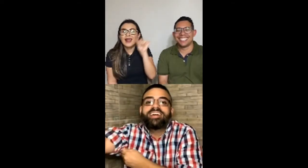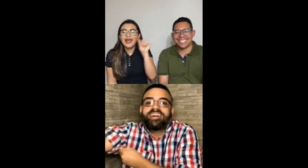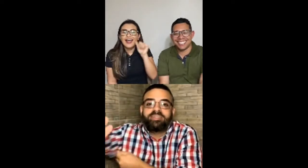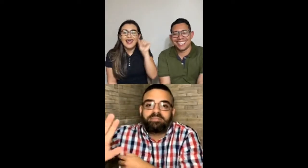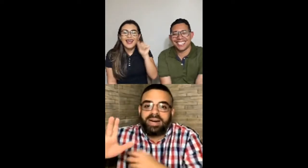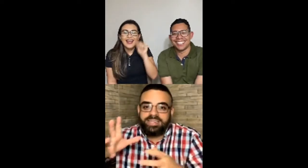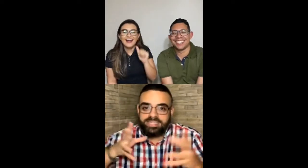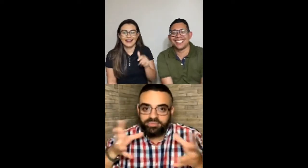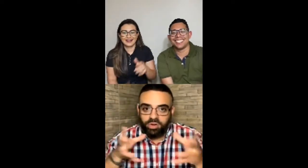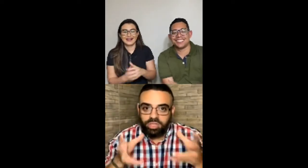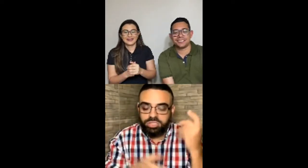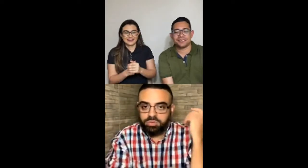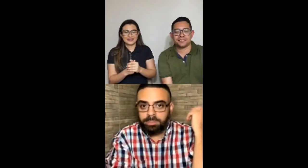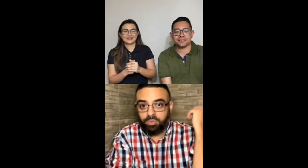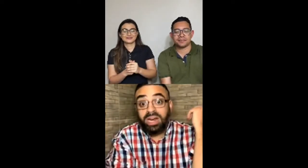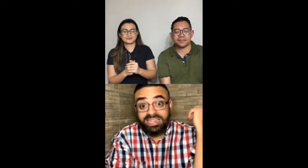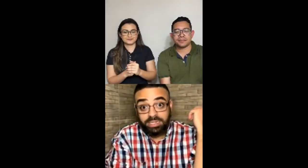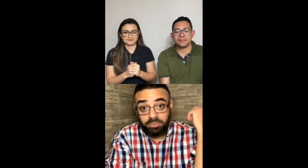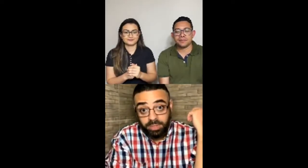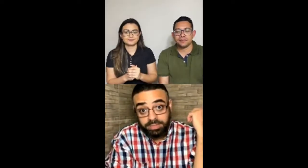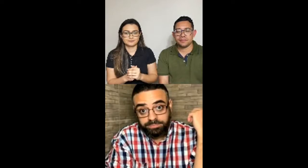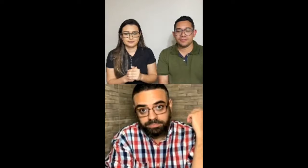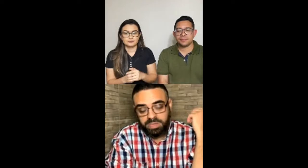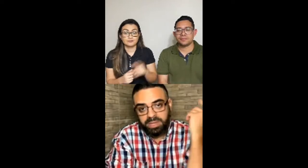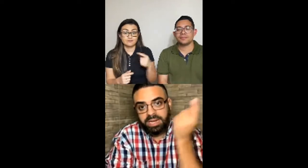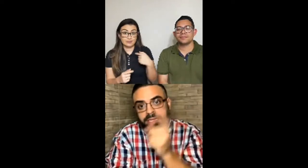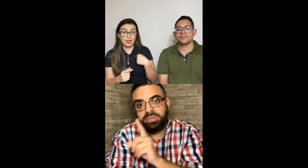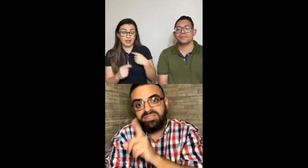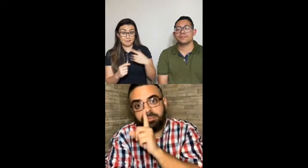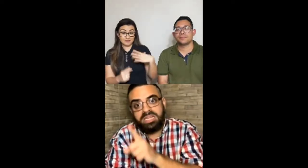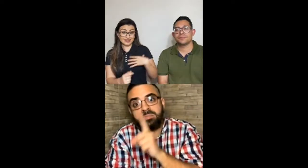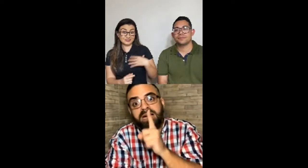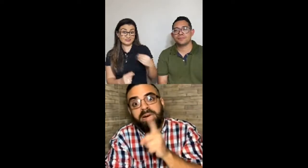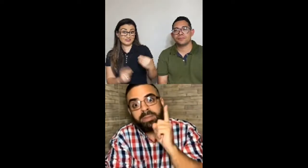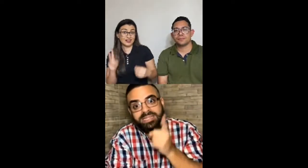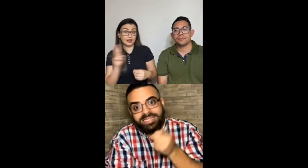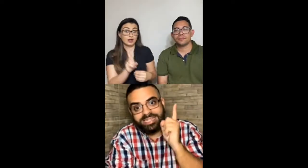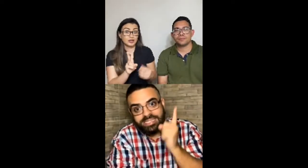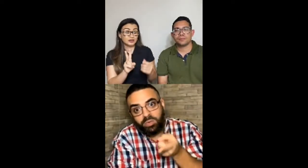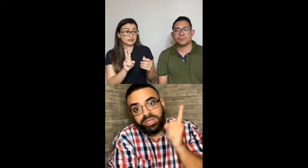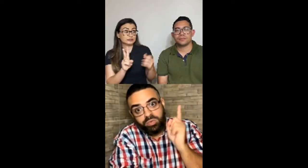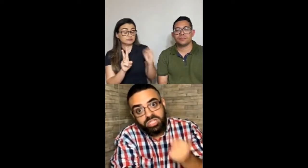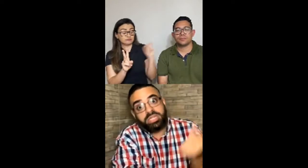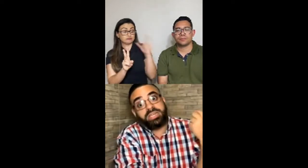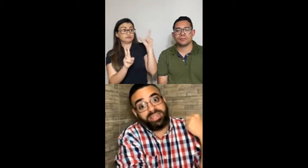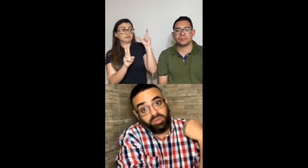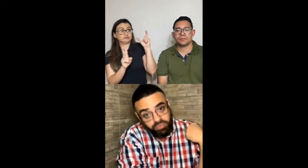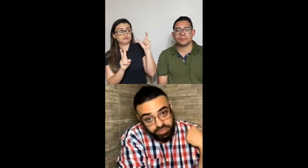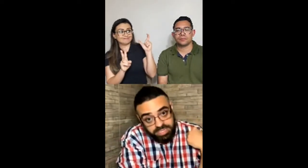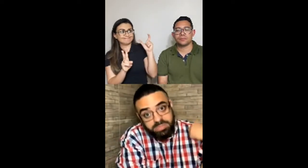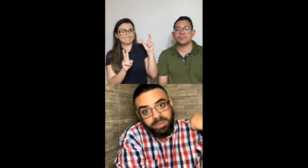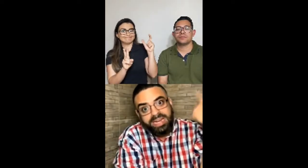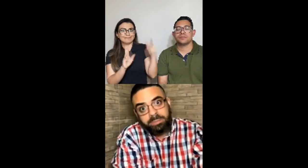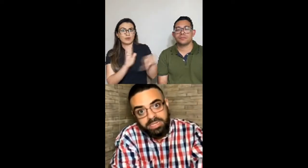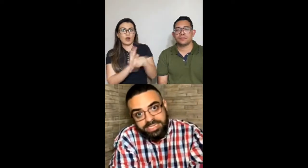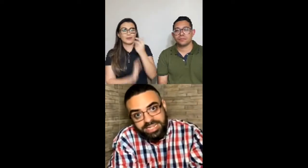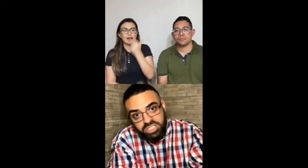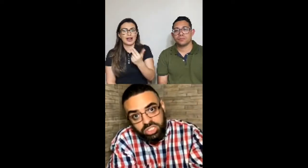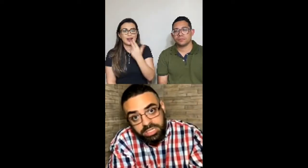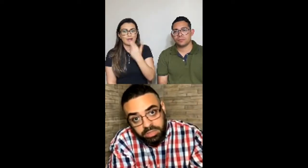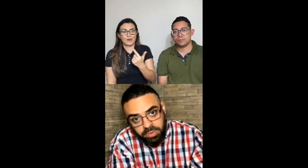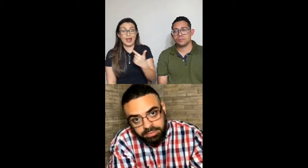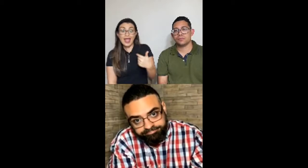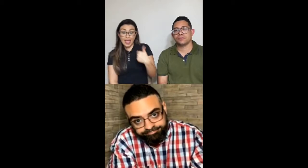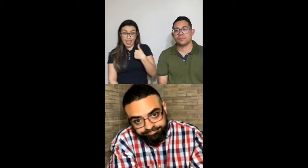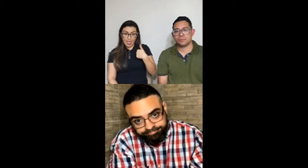então deixa eu falar de idade. A minha esposa teve choque mais forte com a língua, que ela não teve a